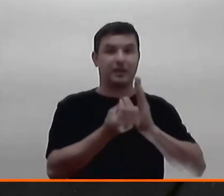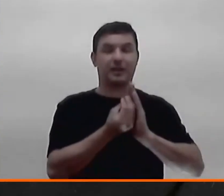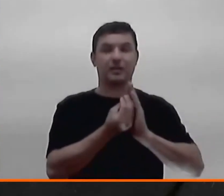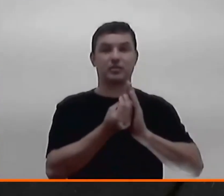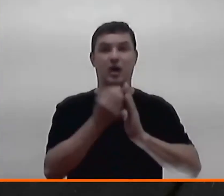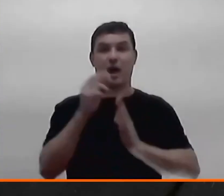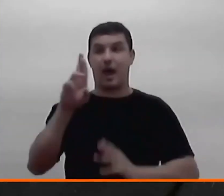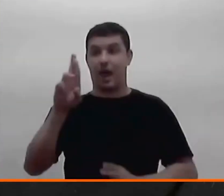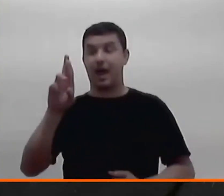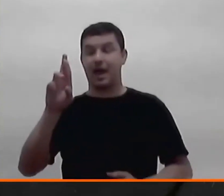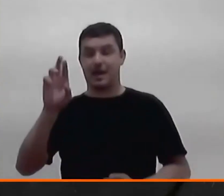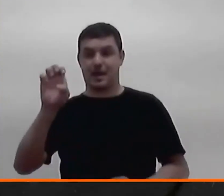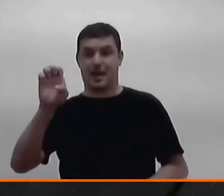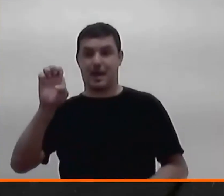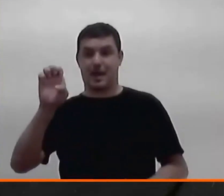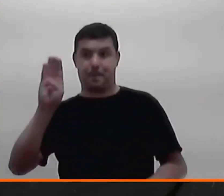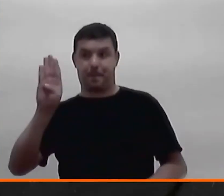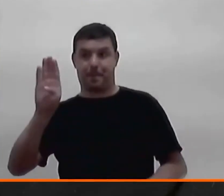representa a igreja